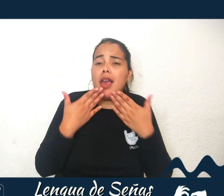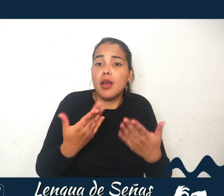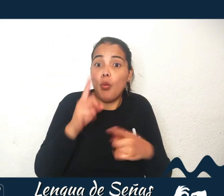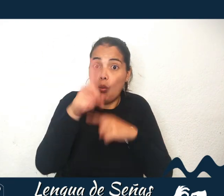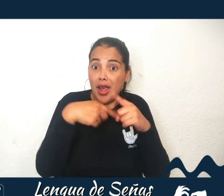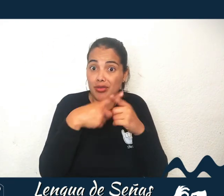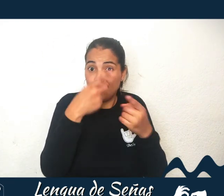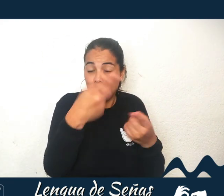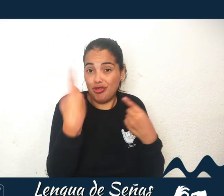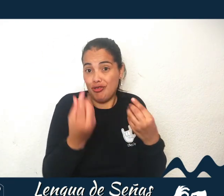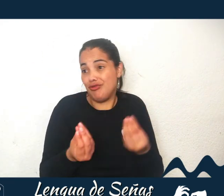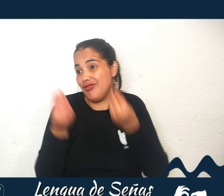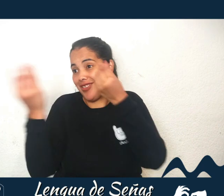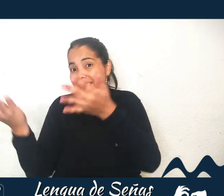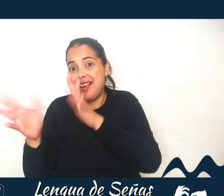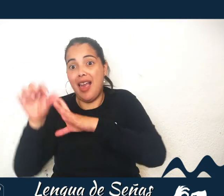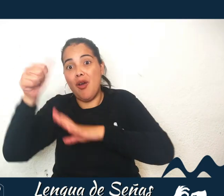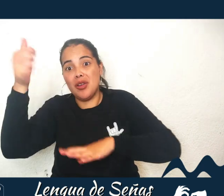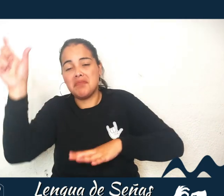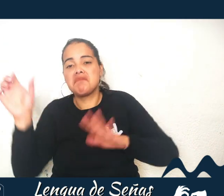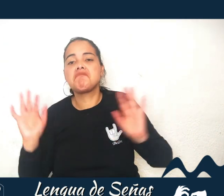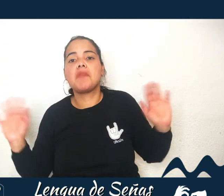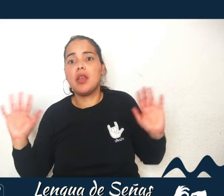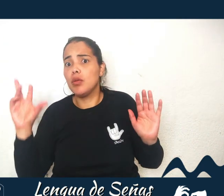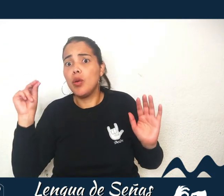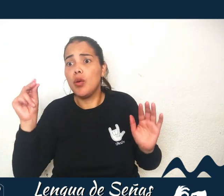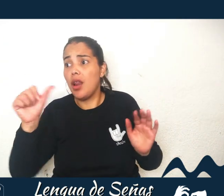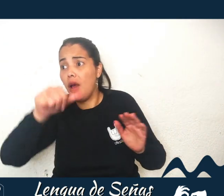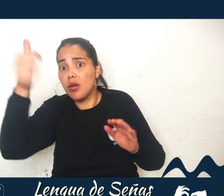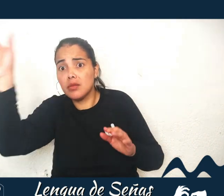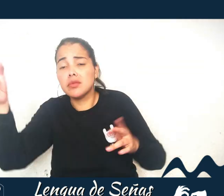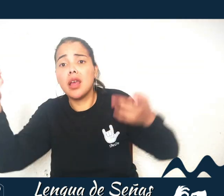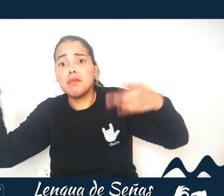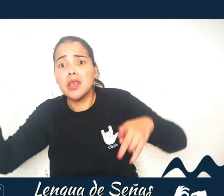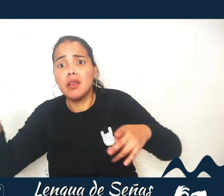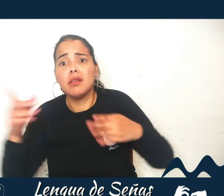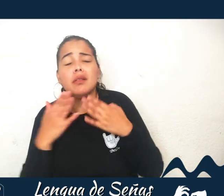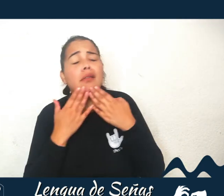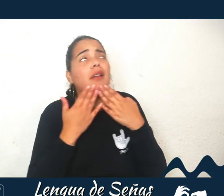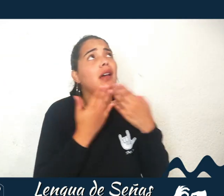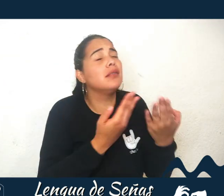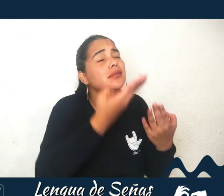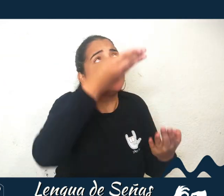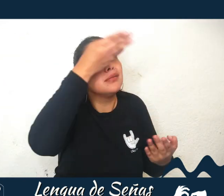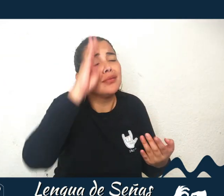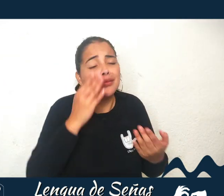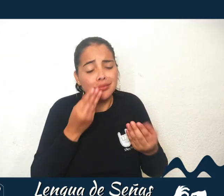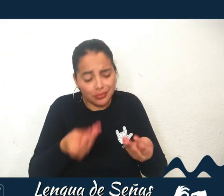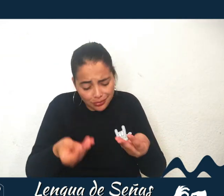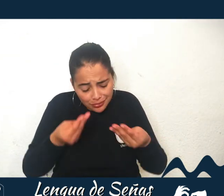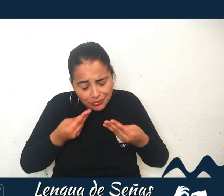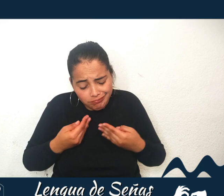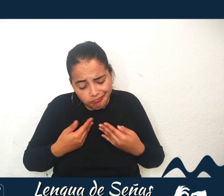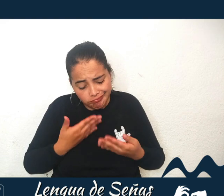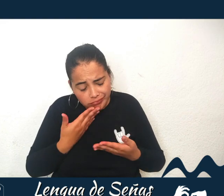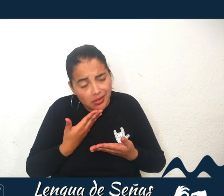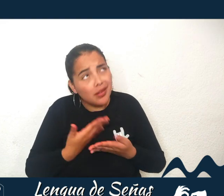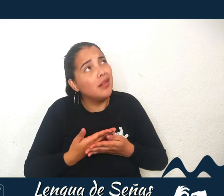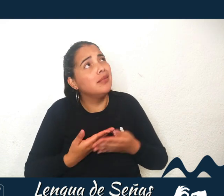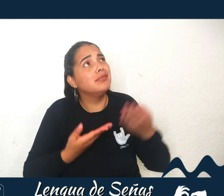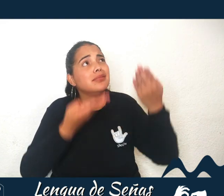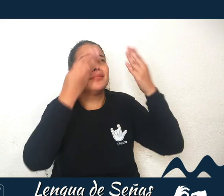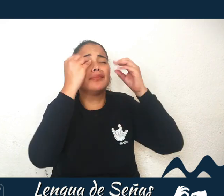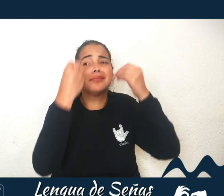generosidad de Dios, por la obra de Dios a través de aquel que da, es glorificar el nombre de Dios, es poder ser testigo de la